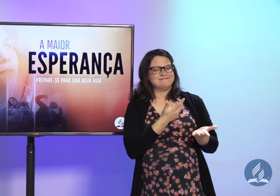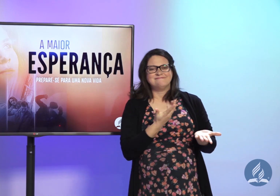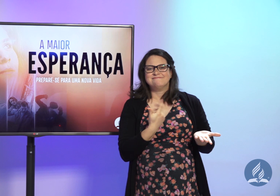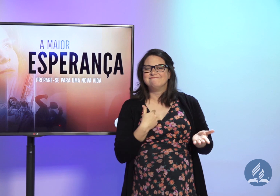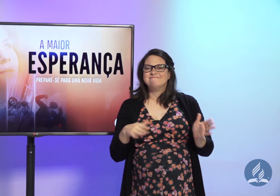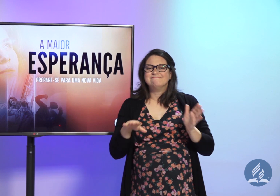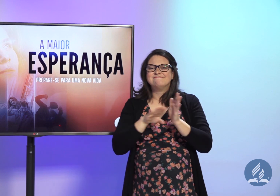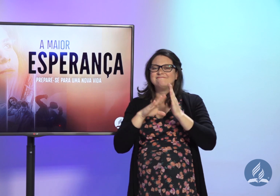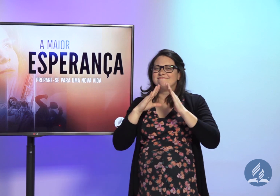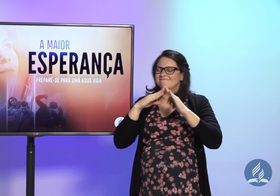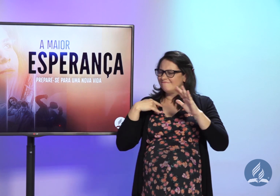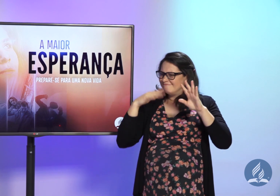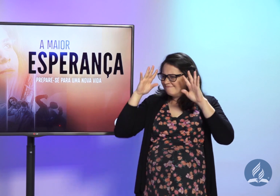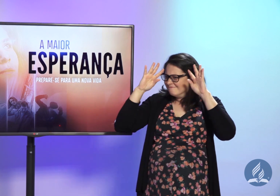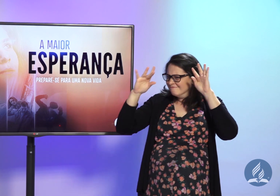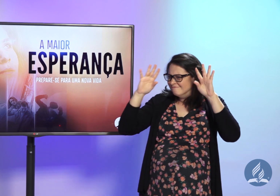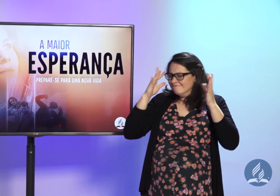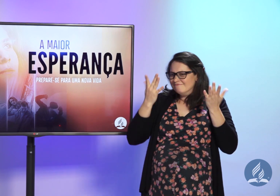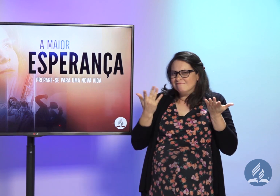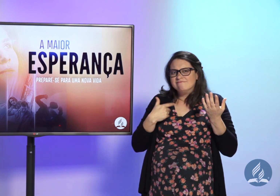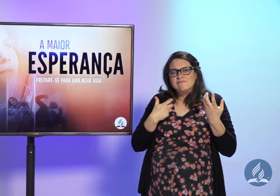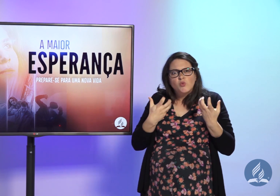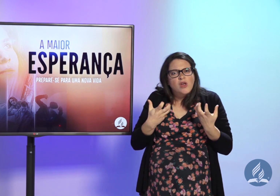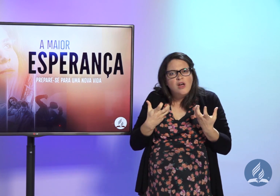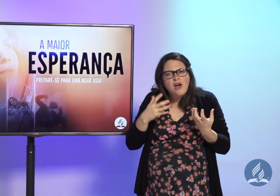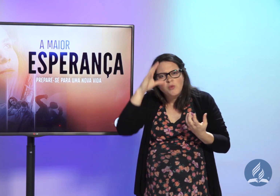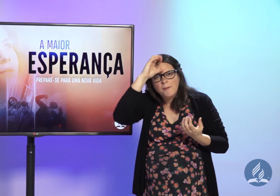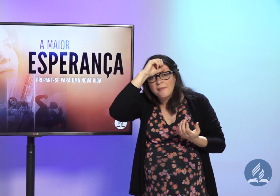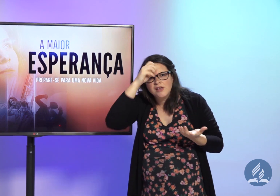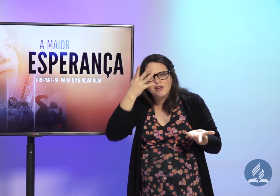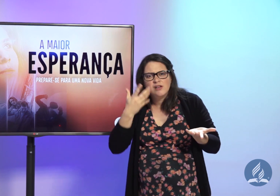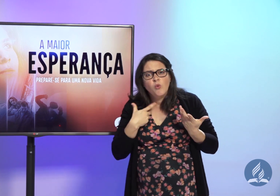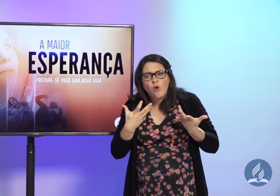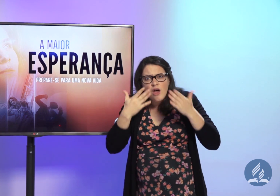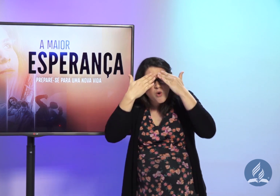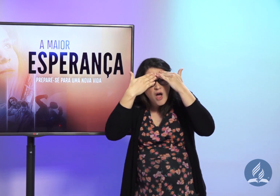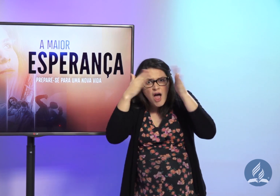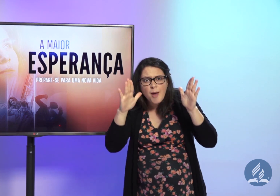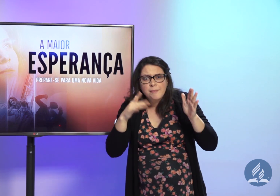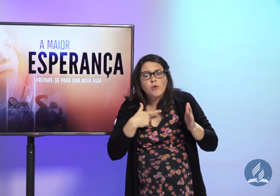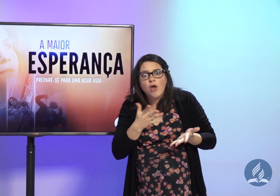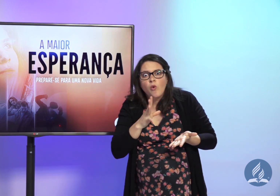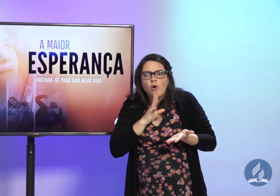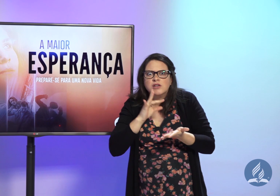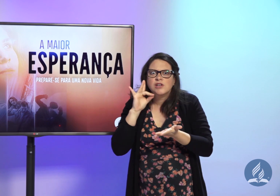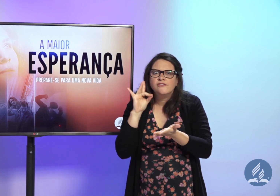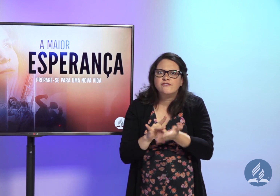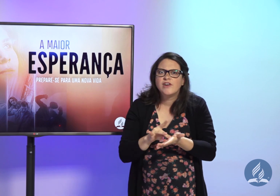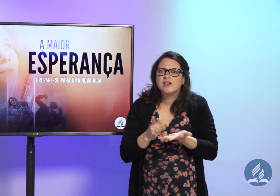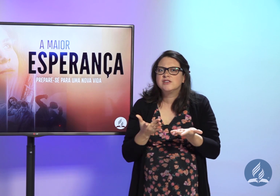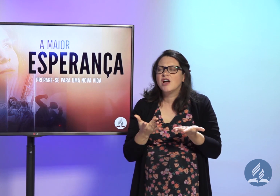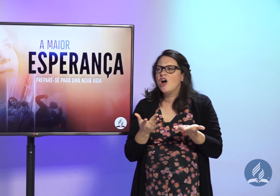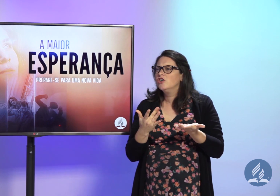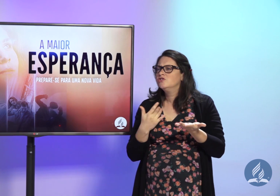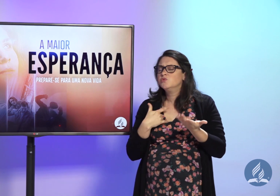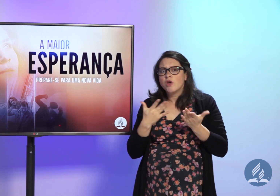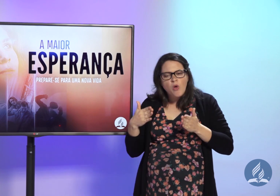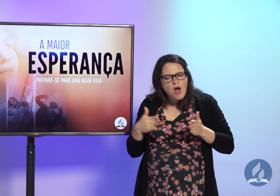pouco sem saber o que fazer. E ele chegou em casa e ficou pensando: poxa, mas eu quero aprender, eu quero conhecer a verdade, eu